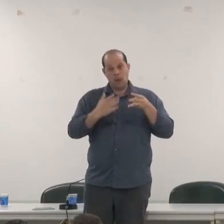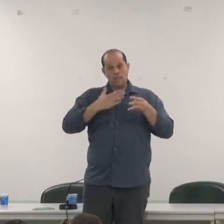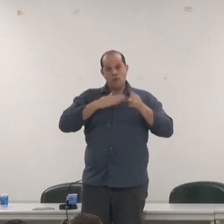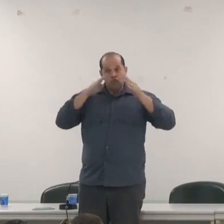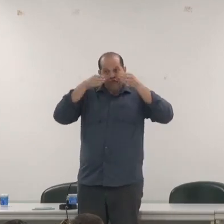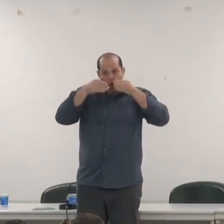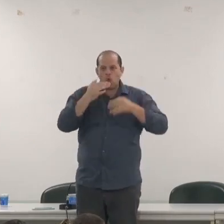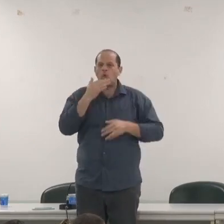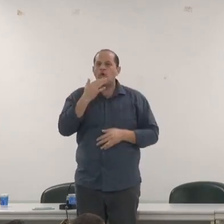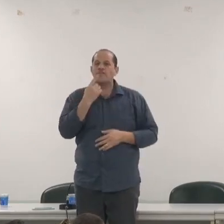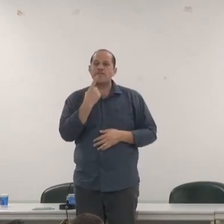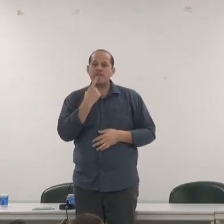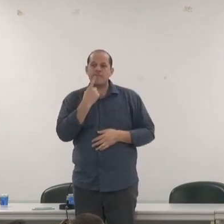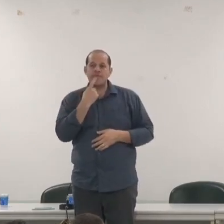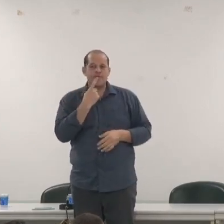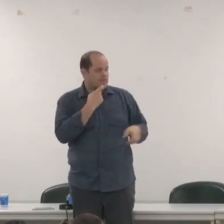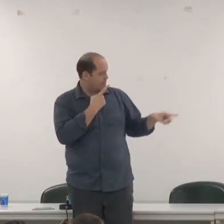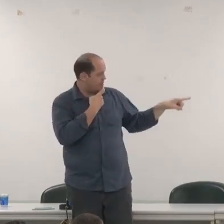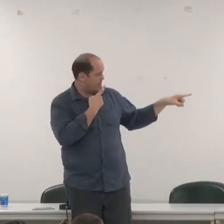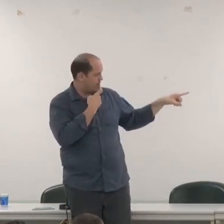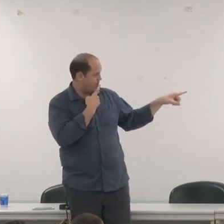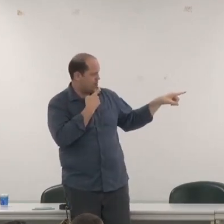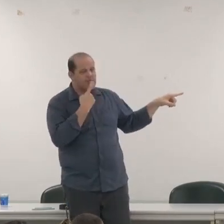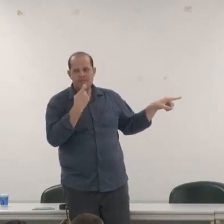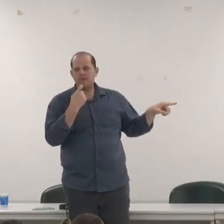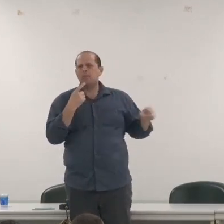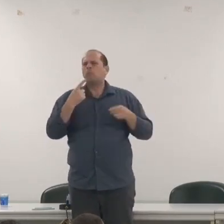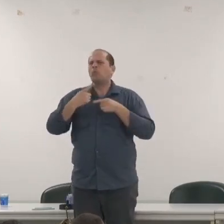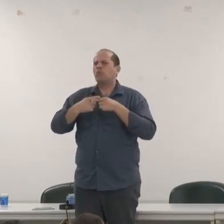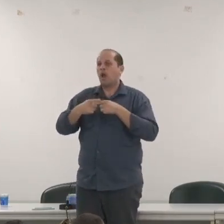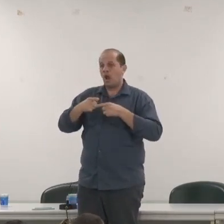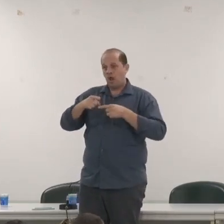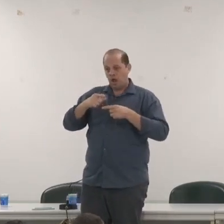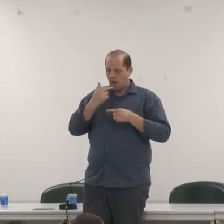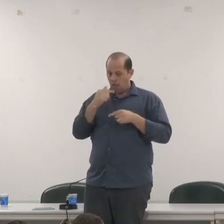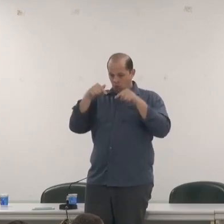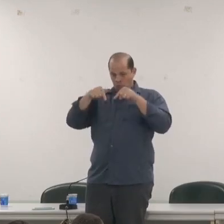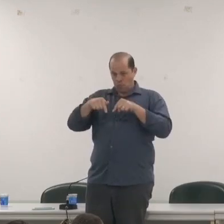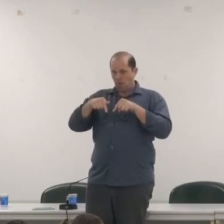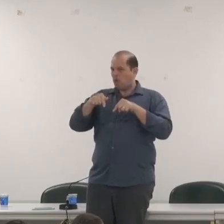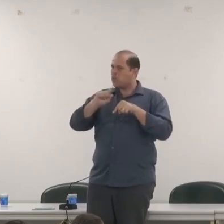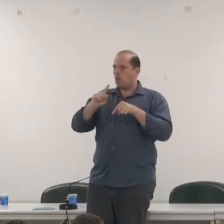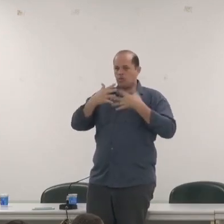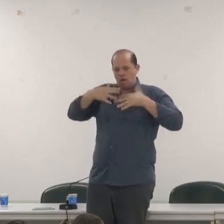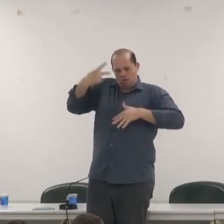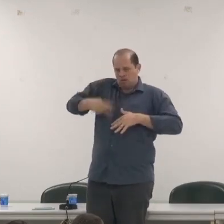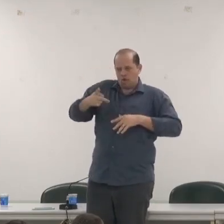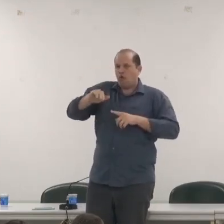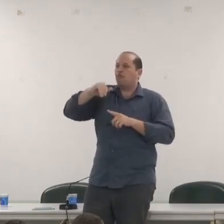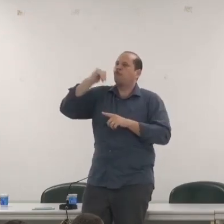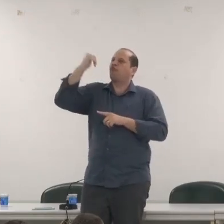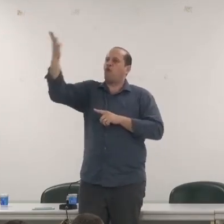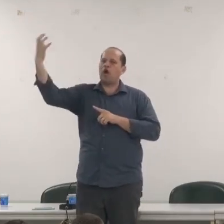3 tipos, né, de léxico um tipo de léxico não nativo e 2 tipos de léxicos